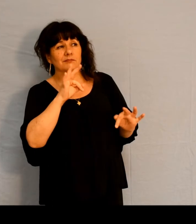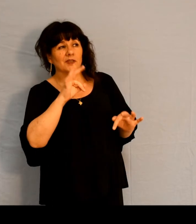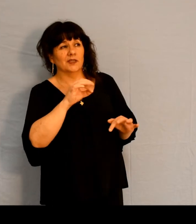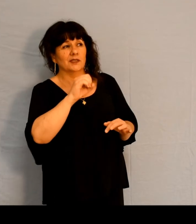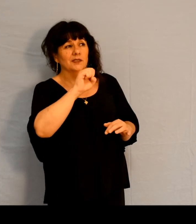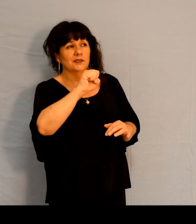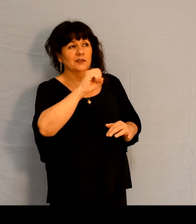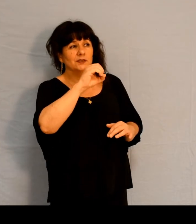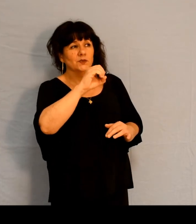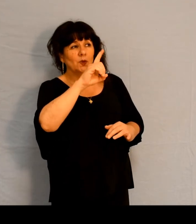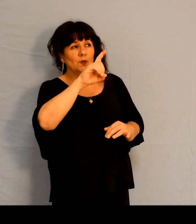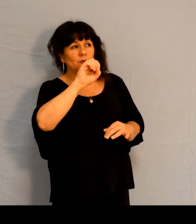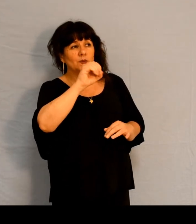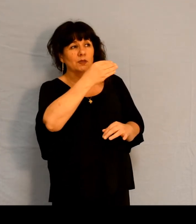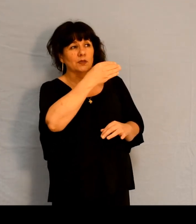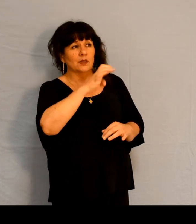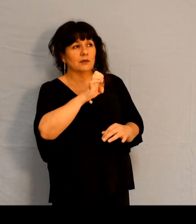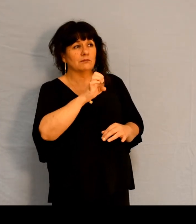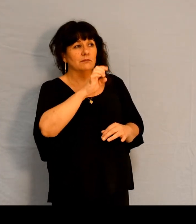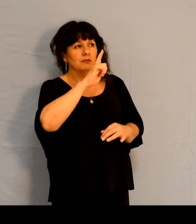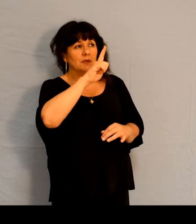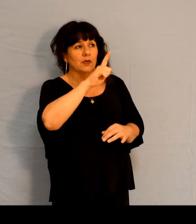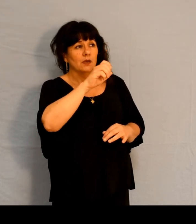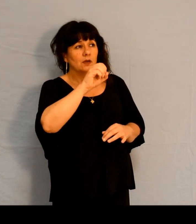et leur faute, comme elle est lourde.